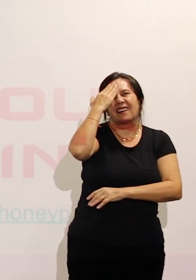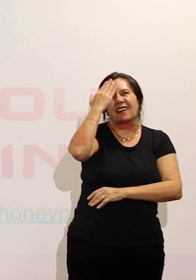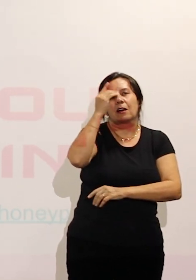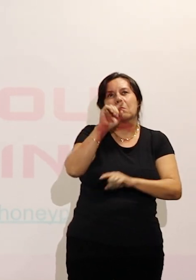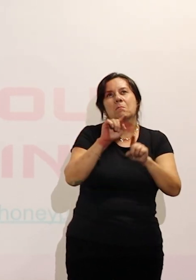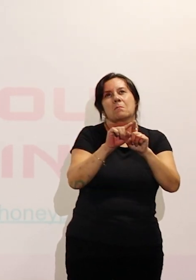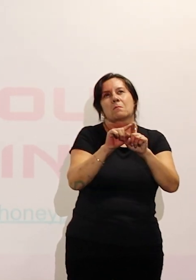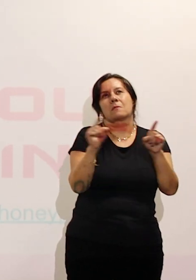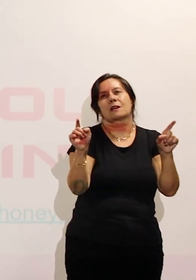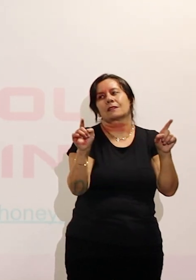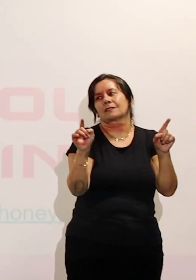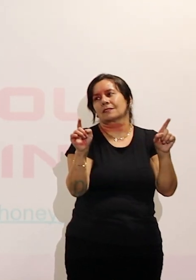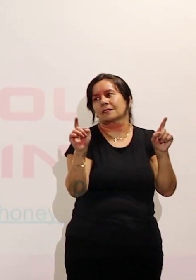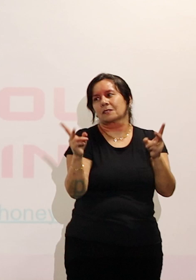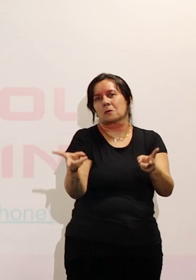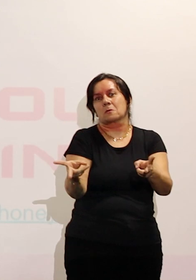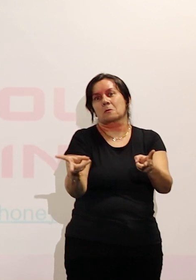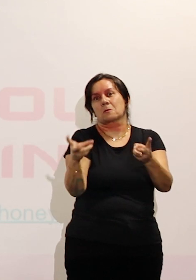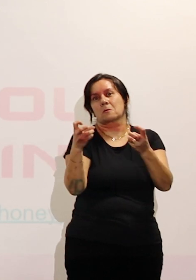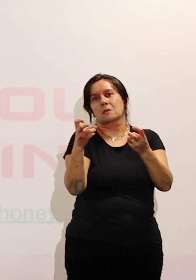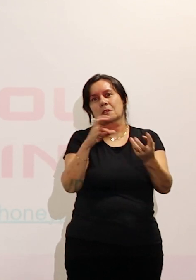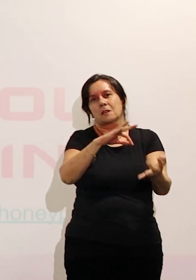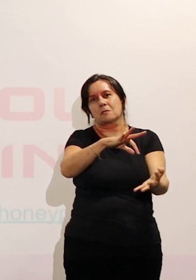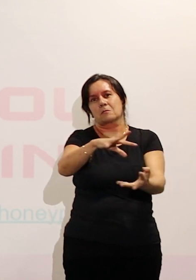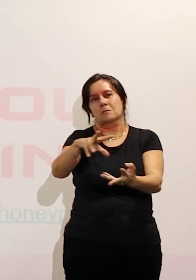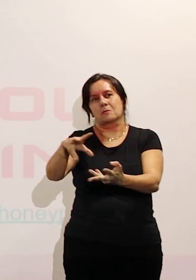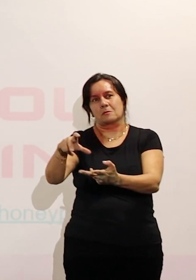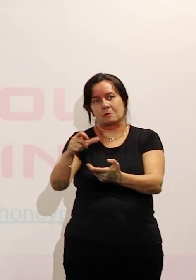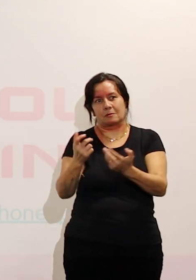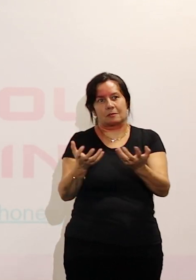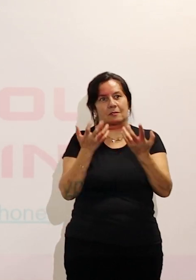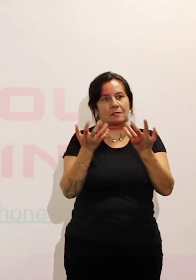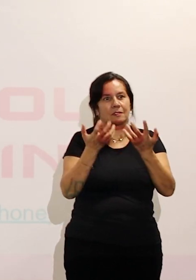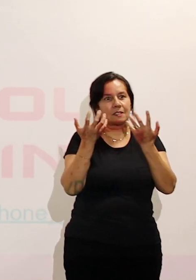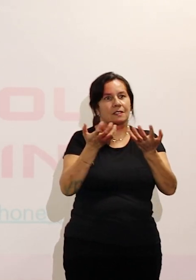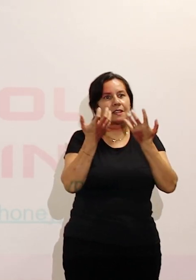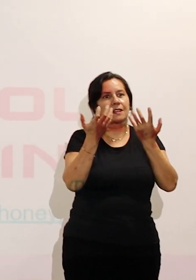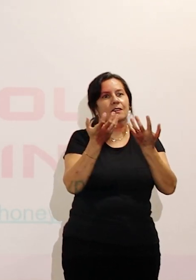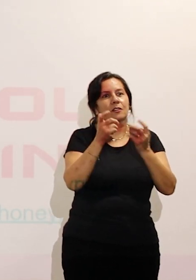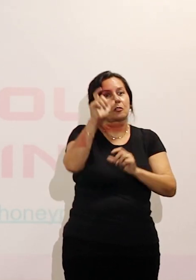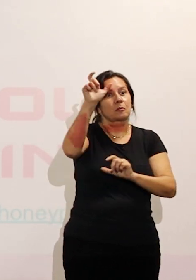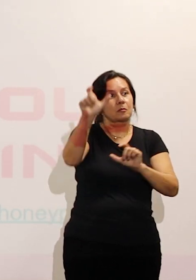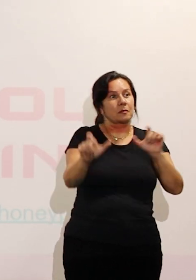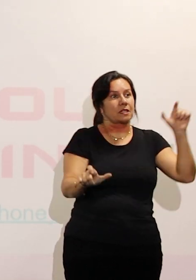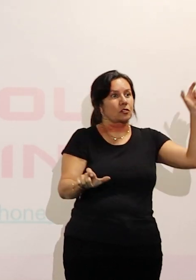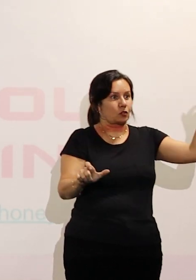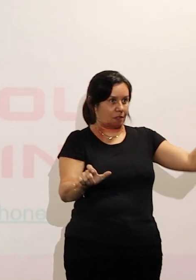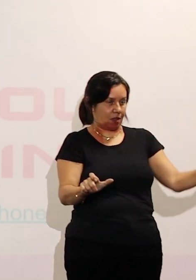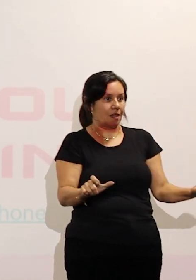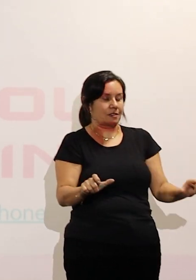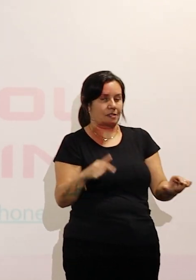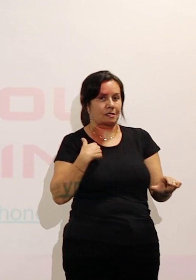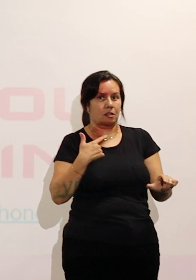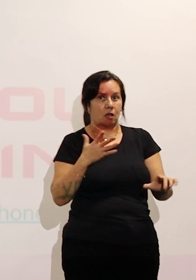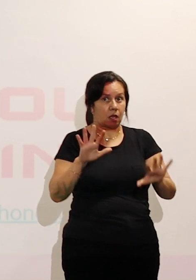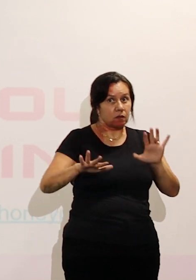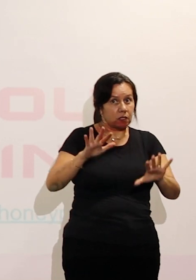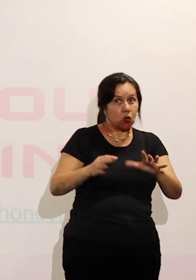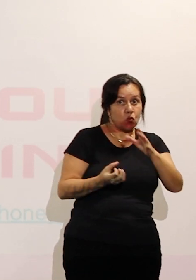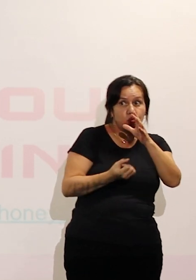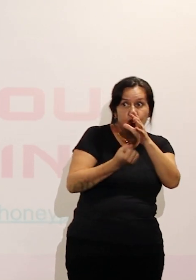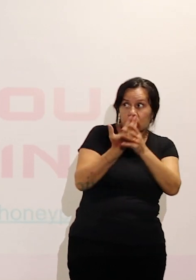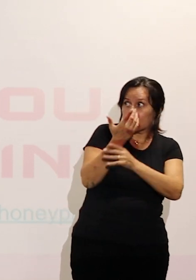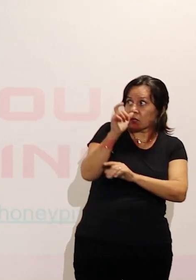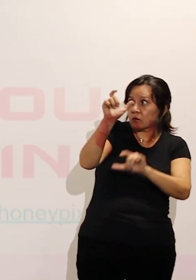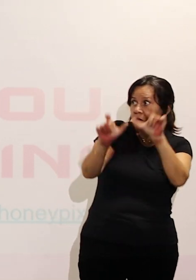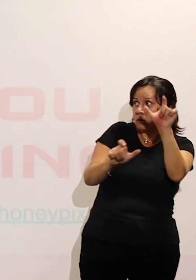esquece de olhar o mundo. Ah, eu quero fazer um personagem legal. Tá, primeiro você olha, né? Muitos personagens que eu crio são baseados em mim,